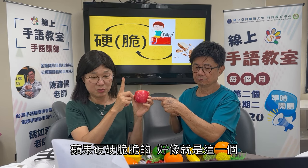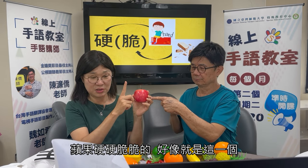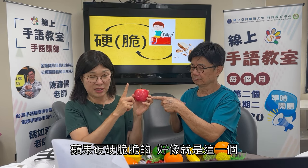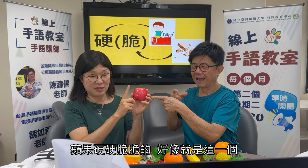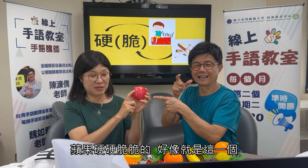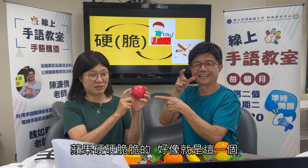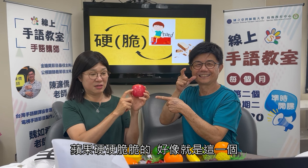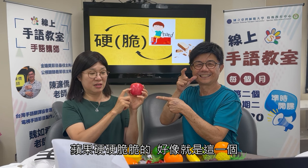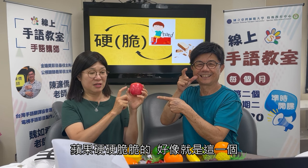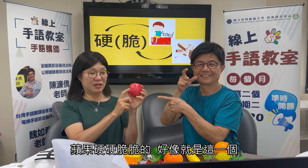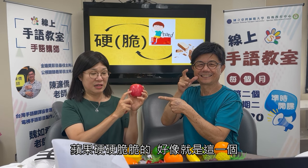这一个。